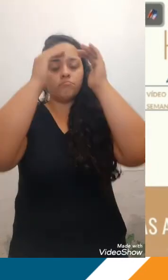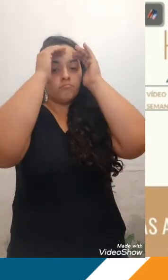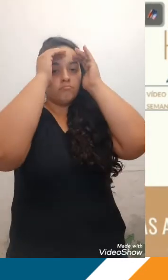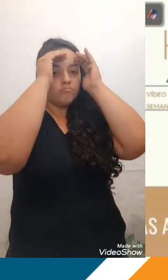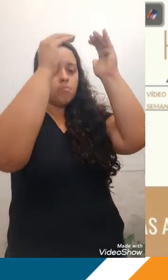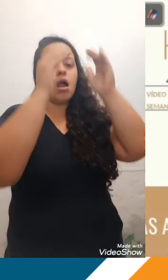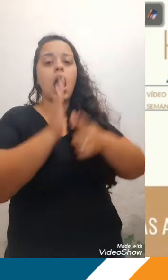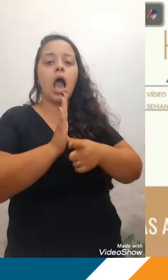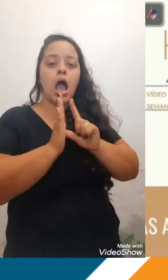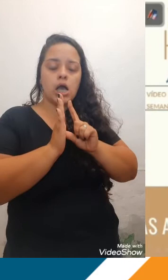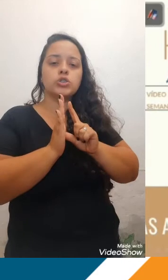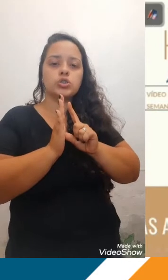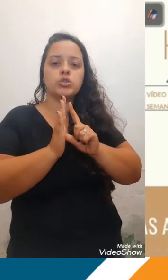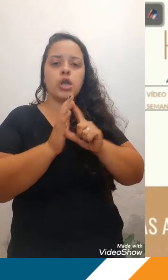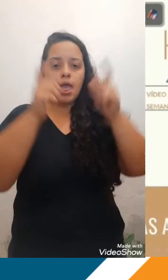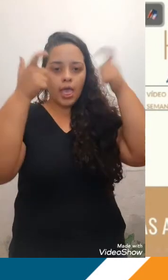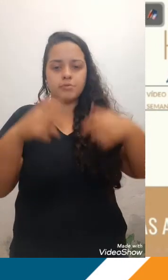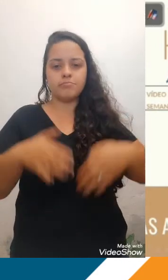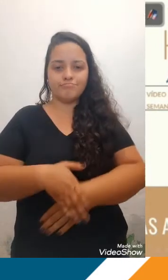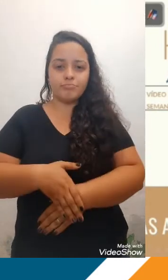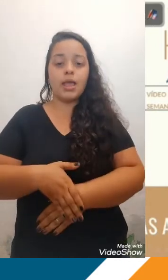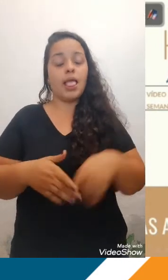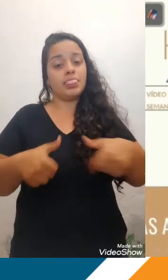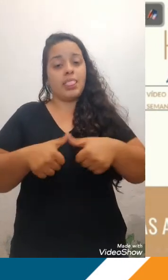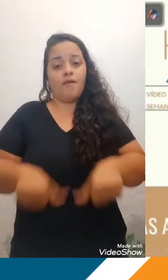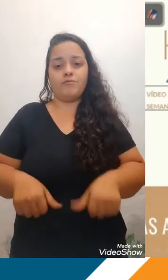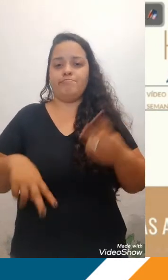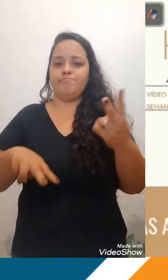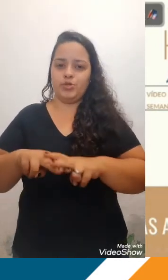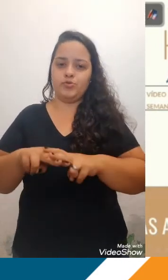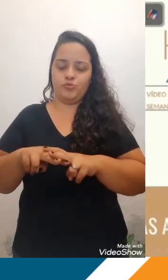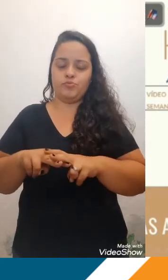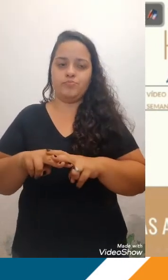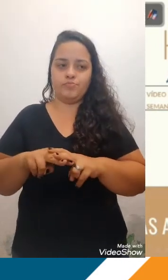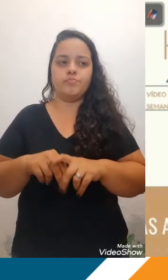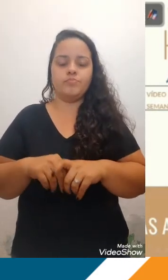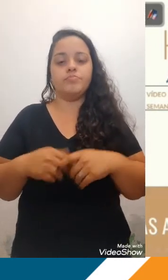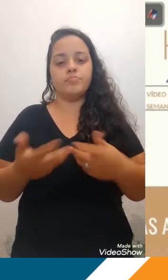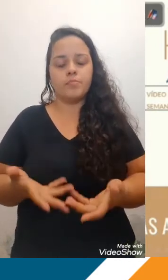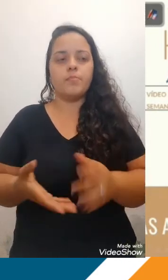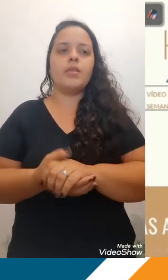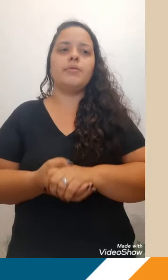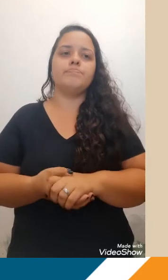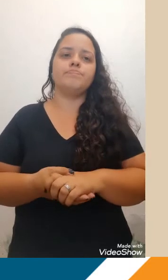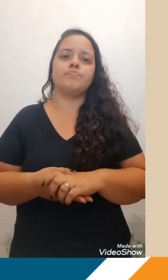ao antigo rei espanhol, que no momento estava preso, ou seja, feito cativo por Napoleão